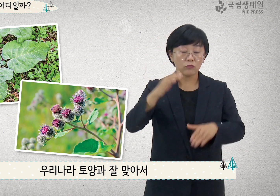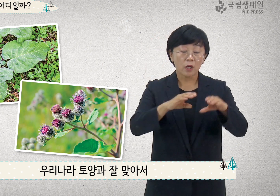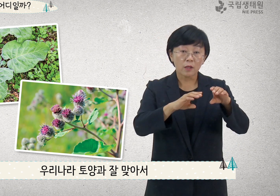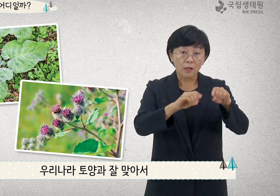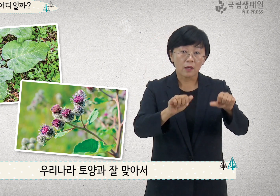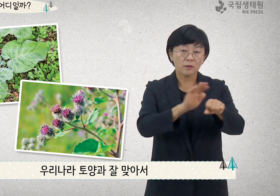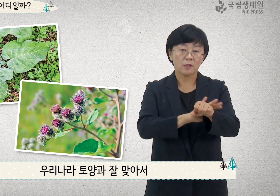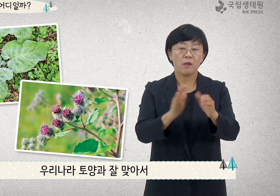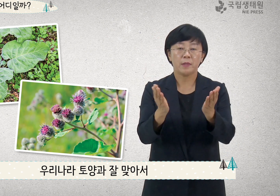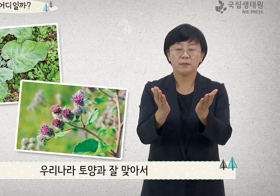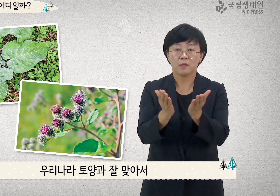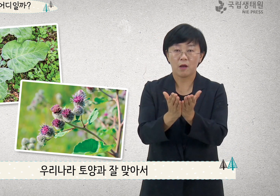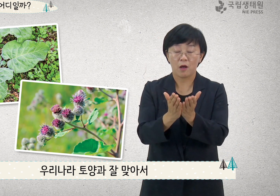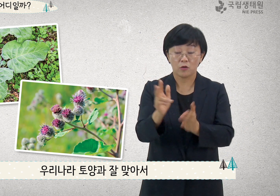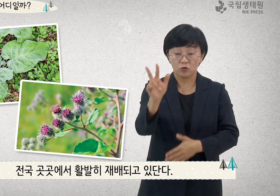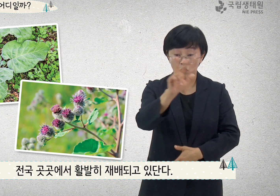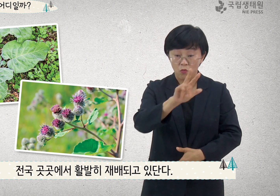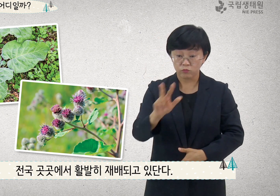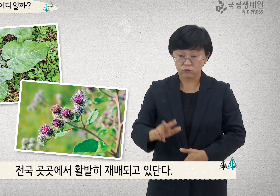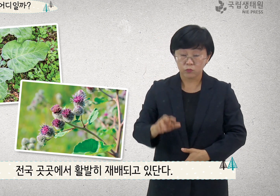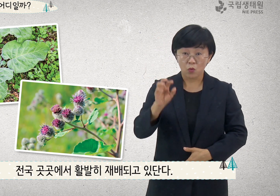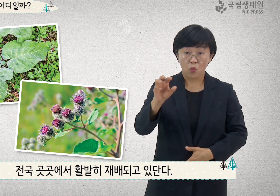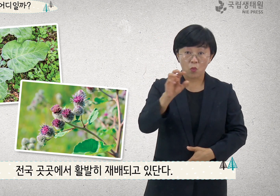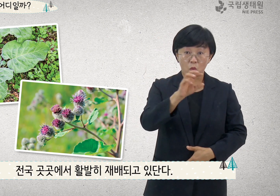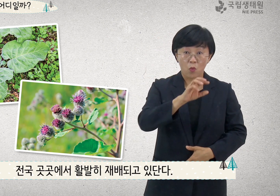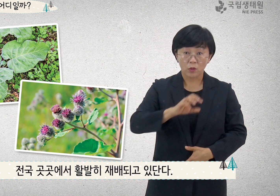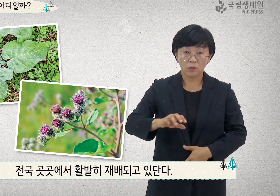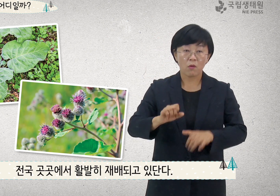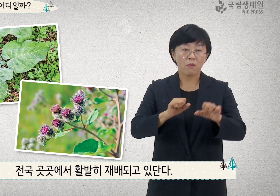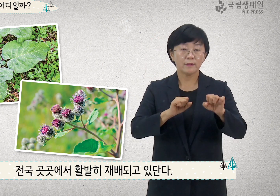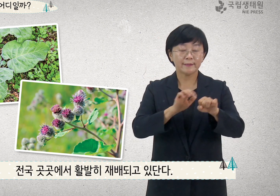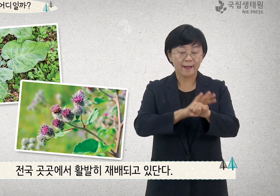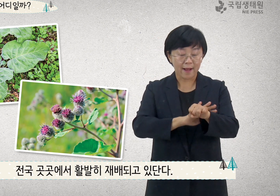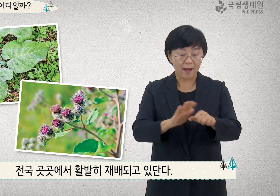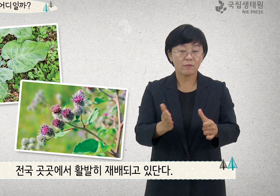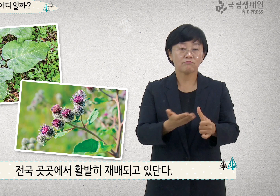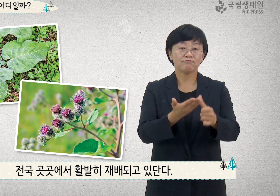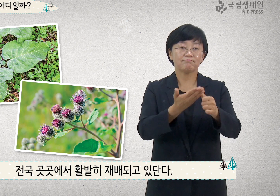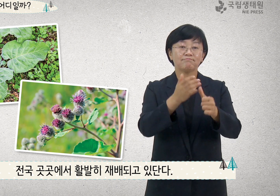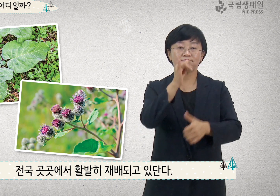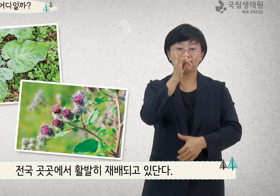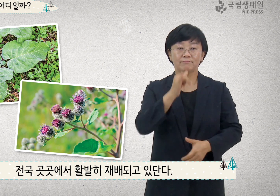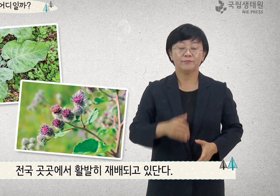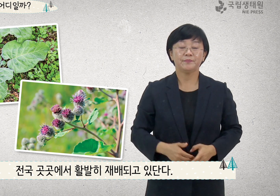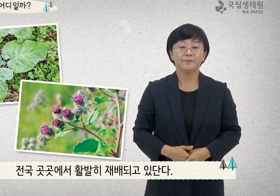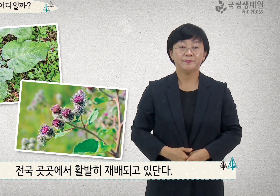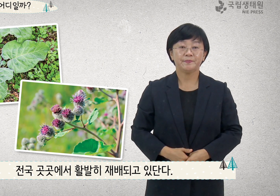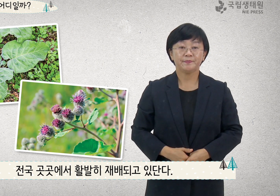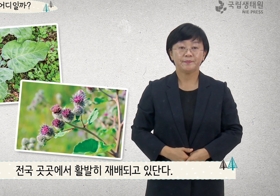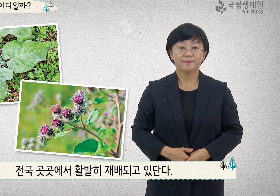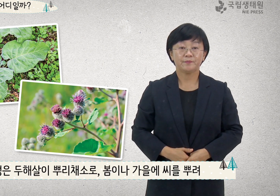우리나라 토양과 잘 맞아서 전국 곳곳에서 활발히 재배되고 있단다.